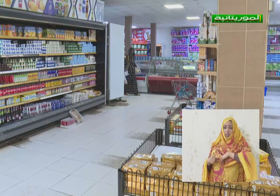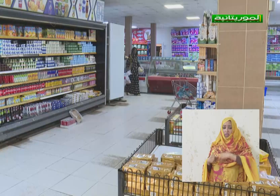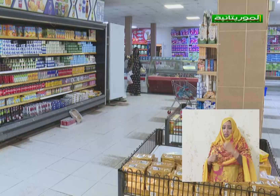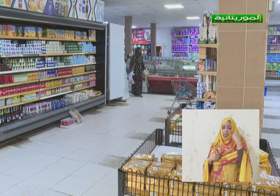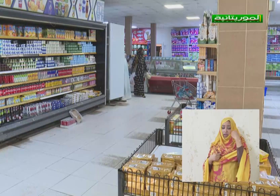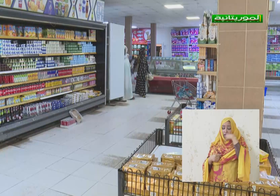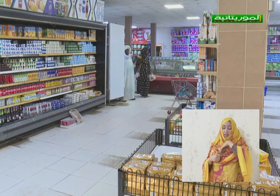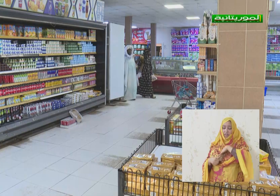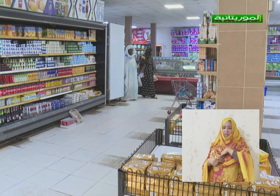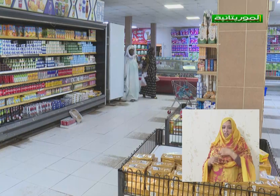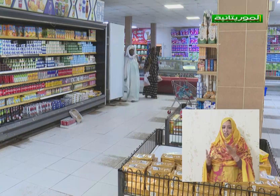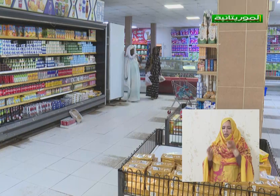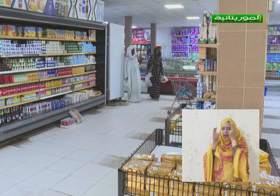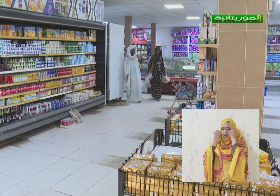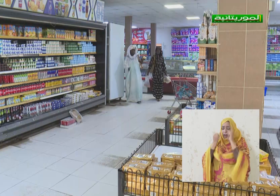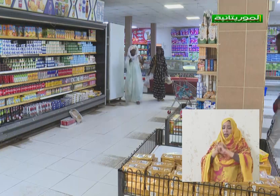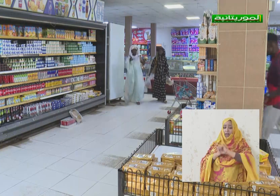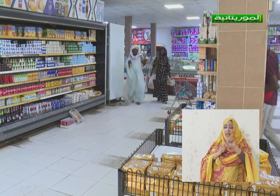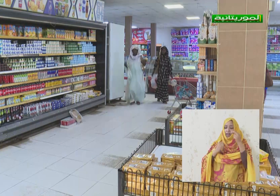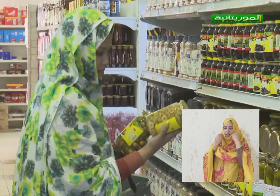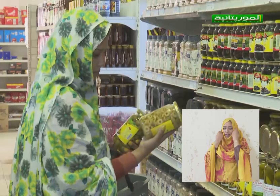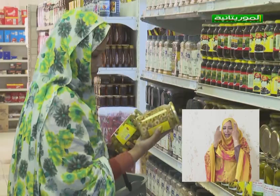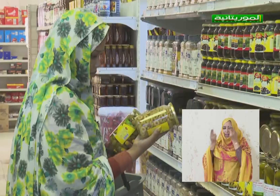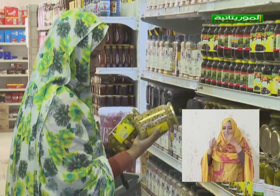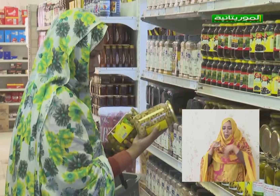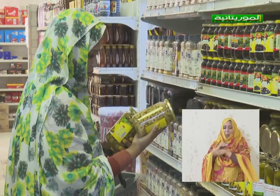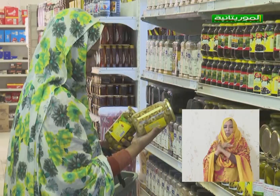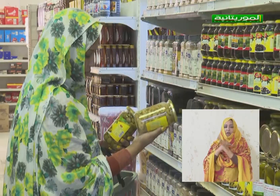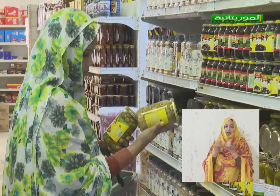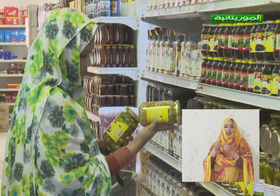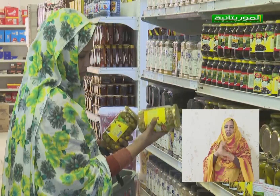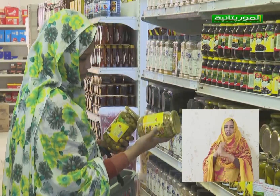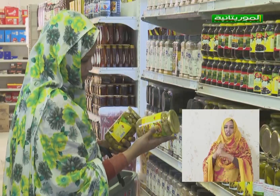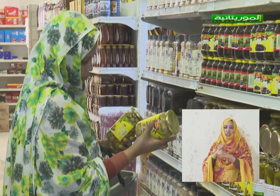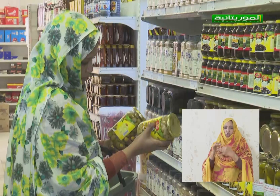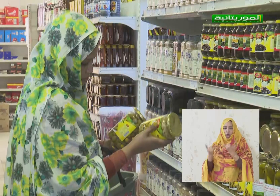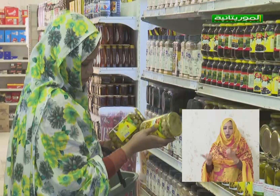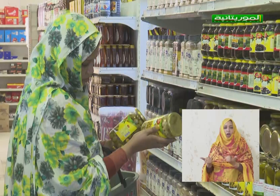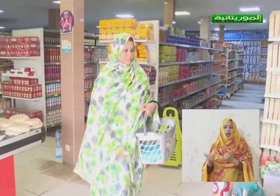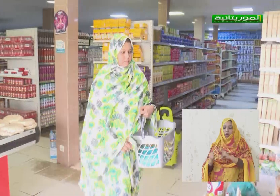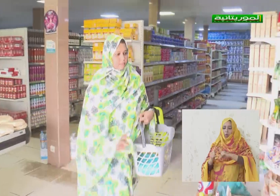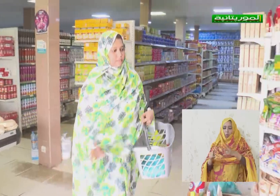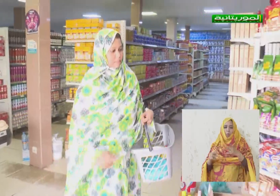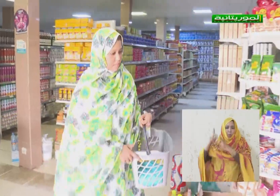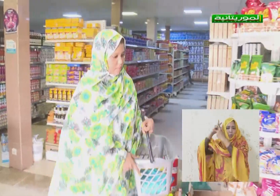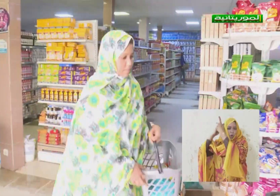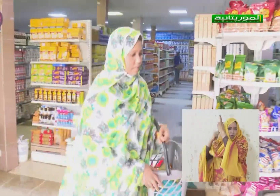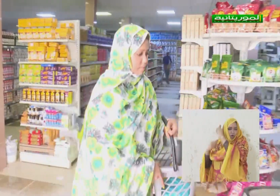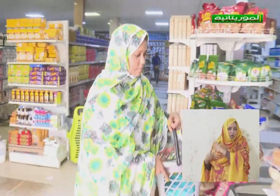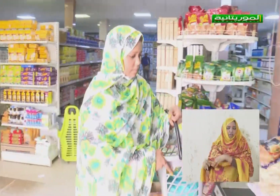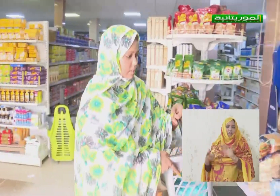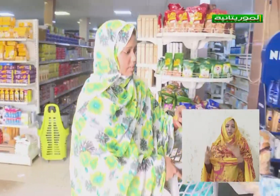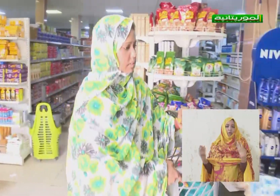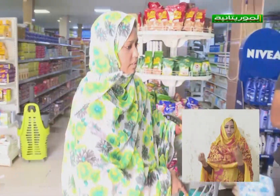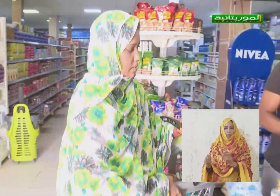احترام الذات والثقة في النفس. لم ترضى ثريا الشابة الصماء الجلوس في انتظار يد المساعدة،